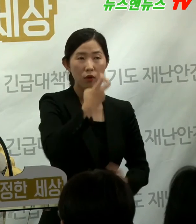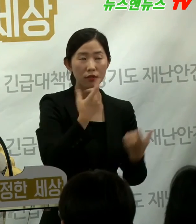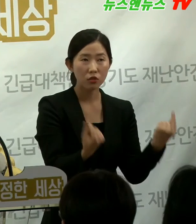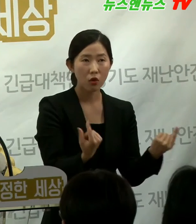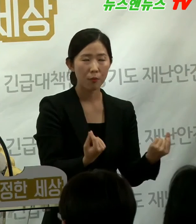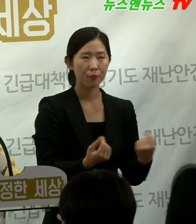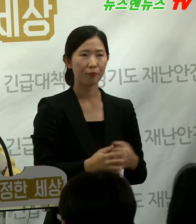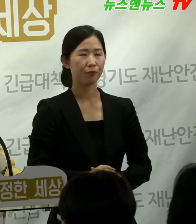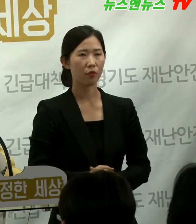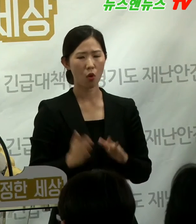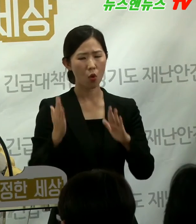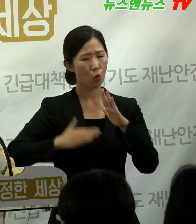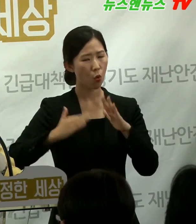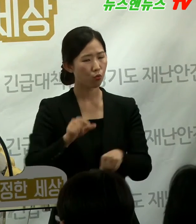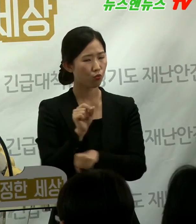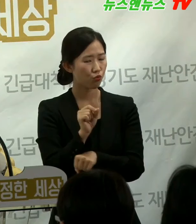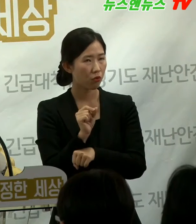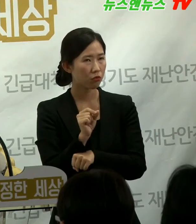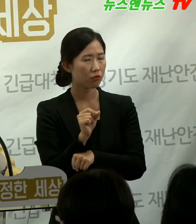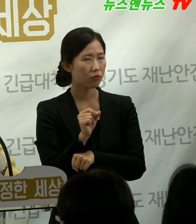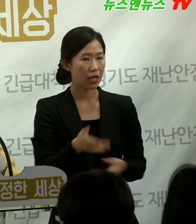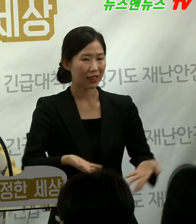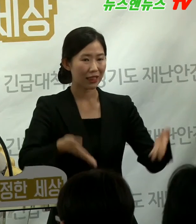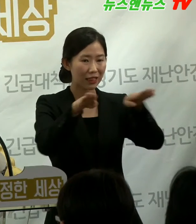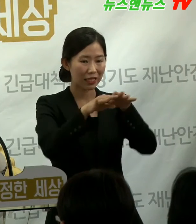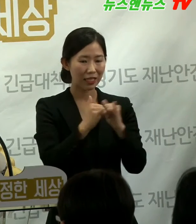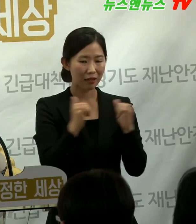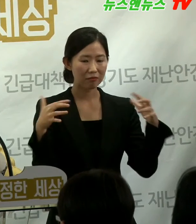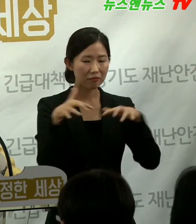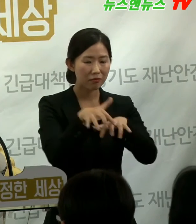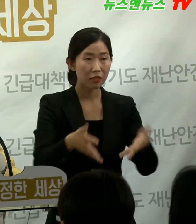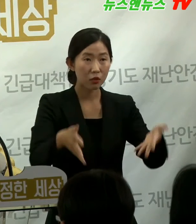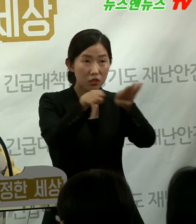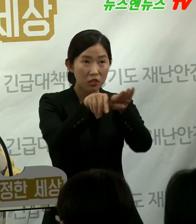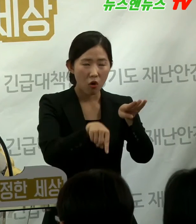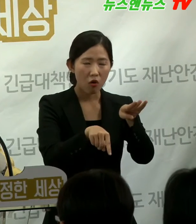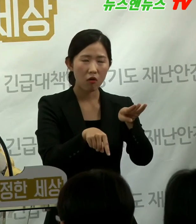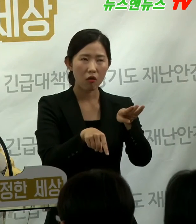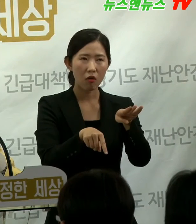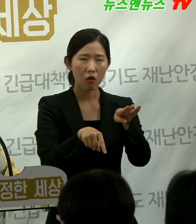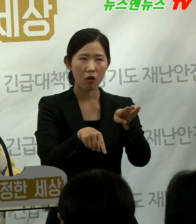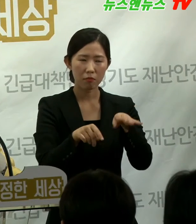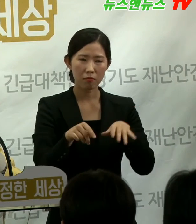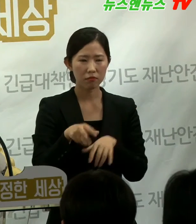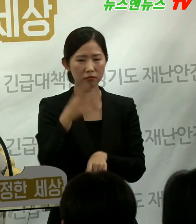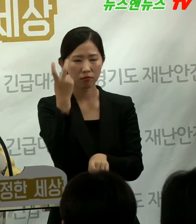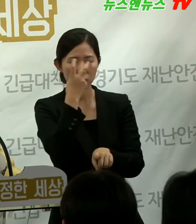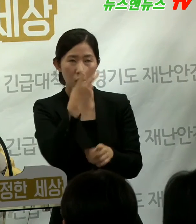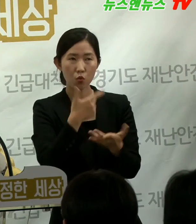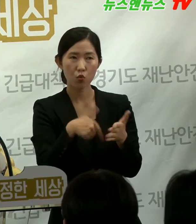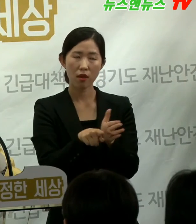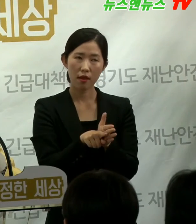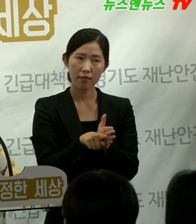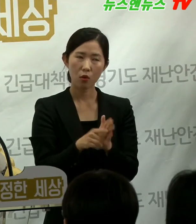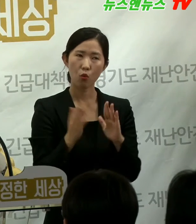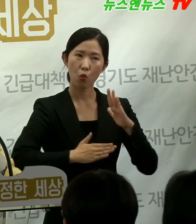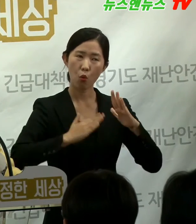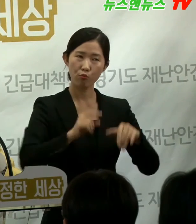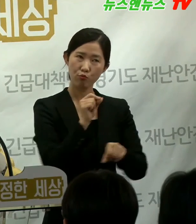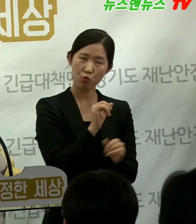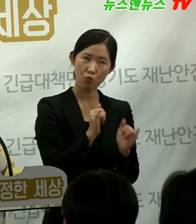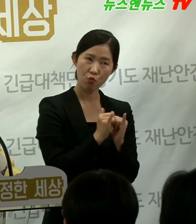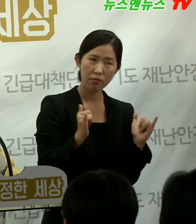하든 아니면 순회를 하든 이렇게 해서 지키도록 또 요구하고 지키지 않는 것에 대해서 일벌백계